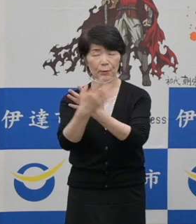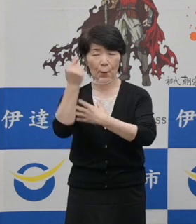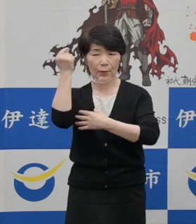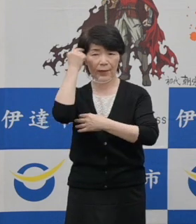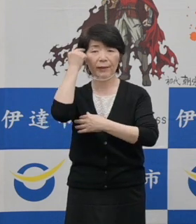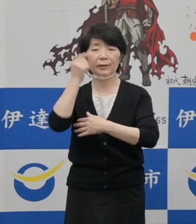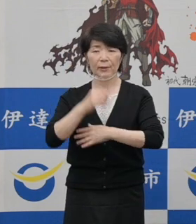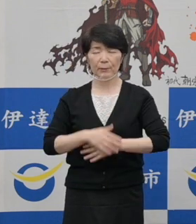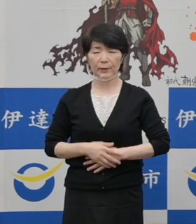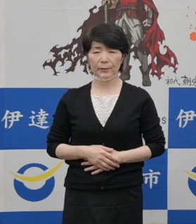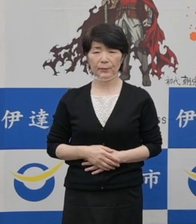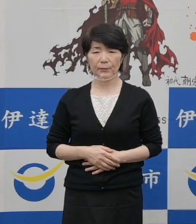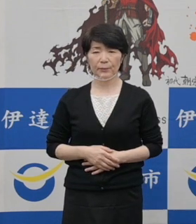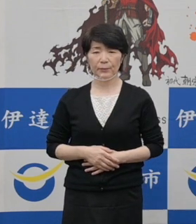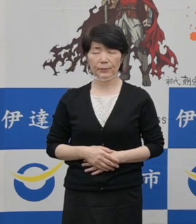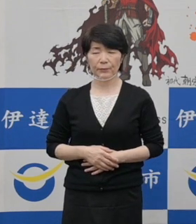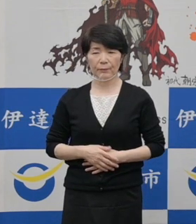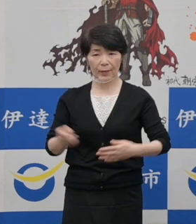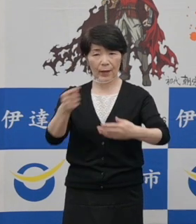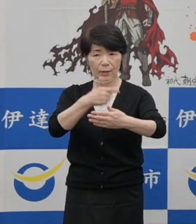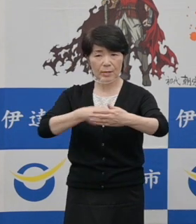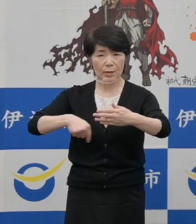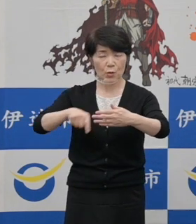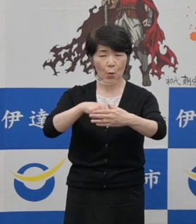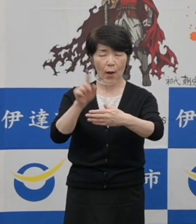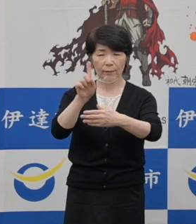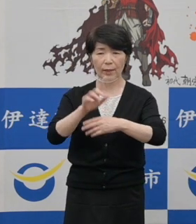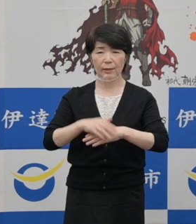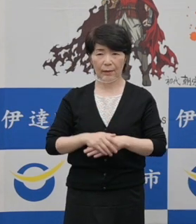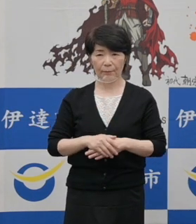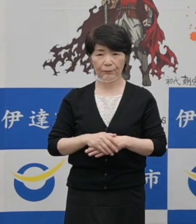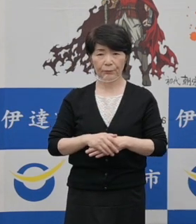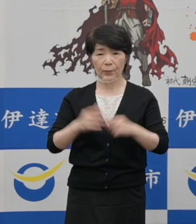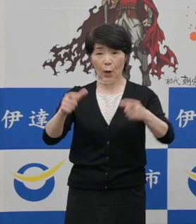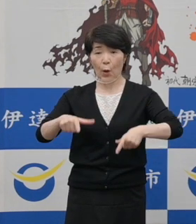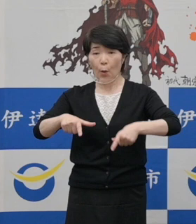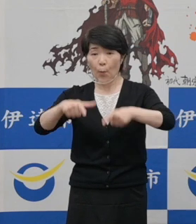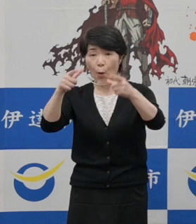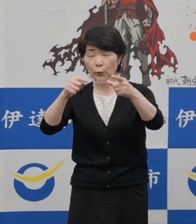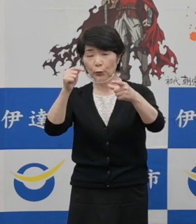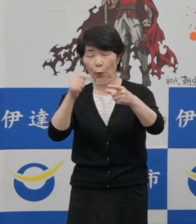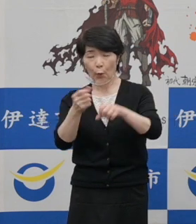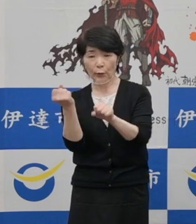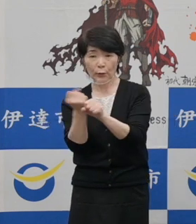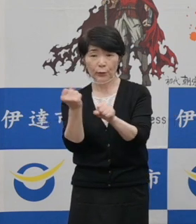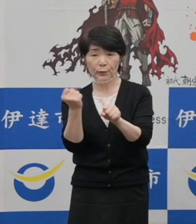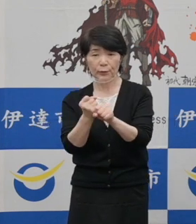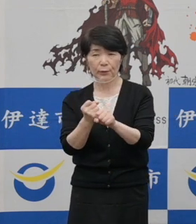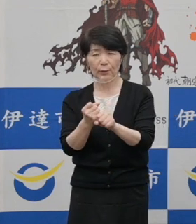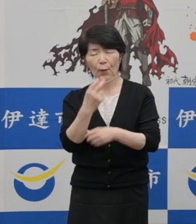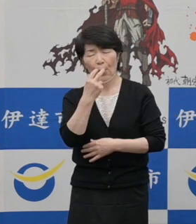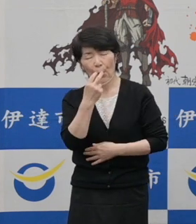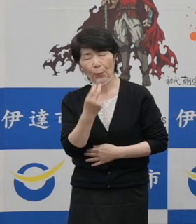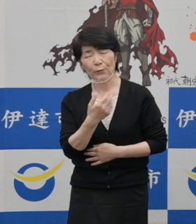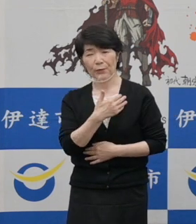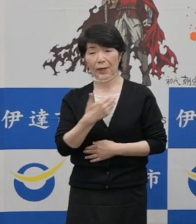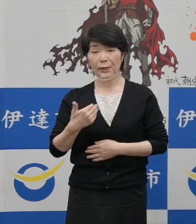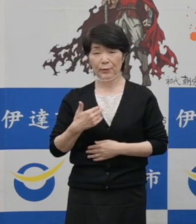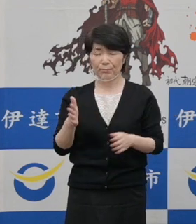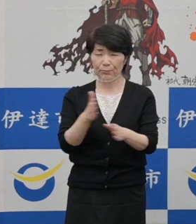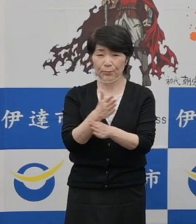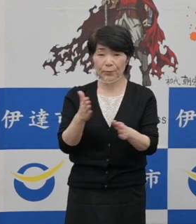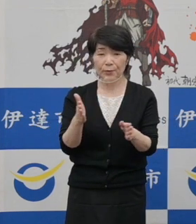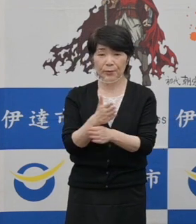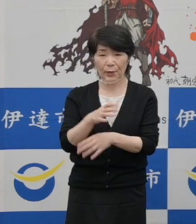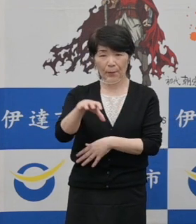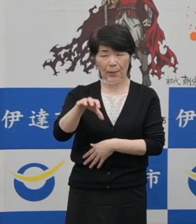。内容でございますが、木造作りの心安らぐ休憩スペースとしまして、現